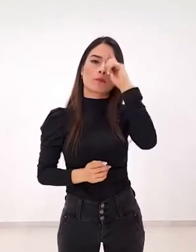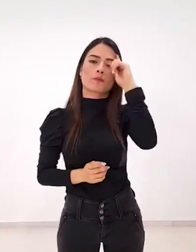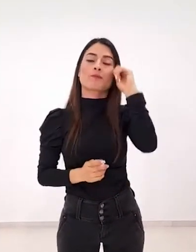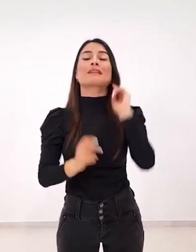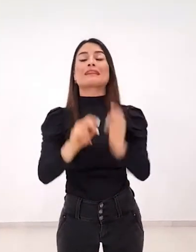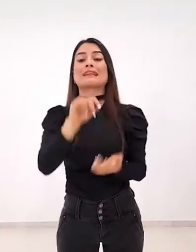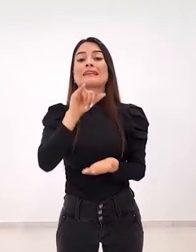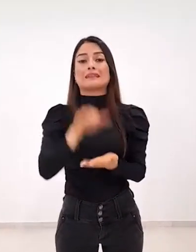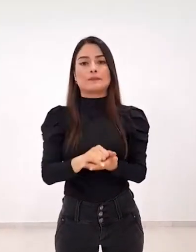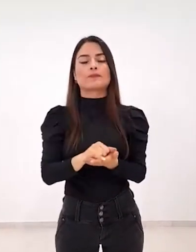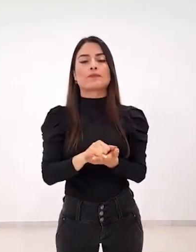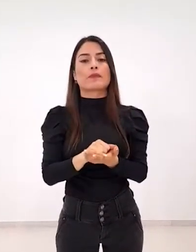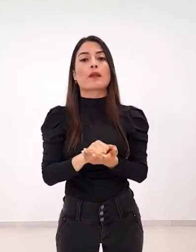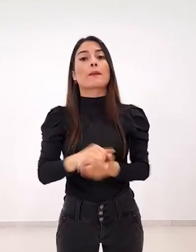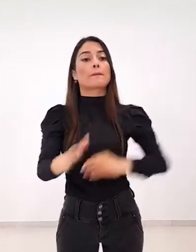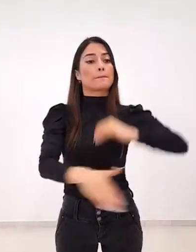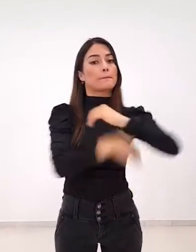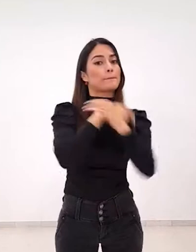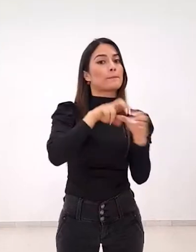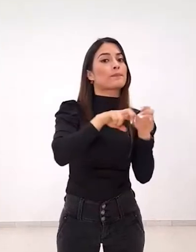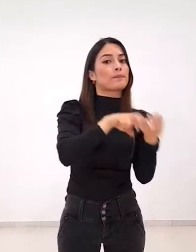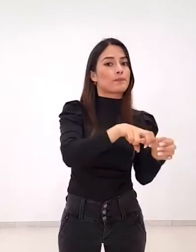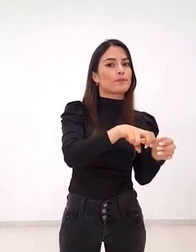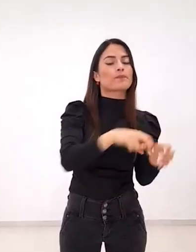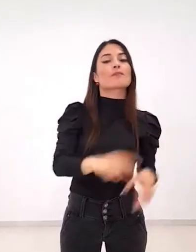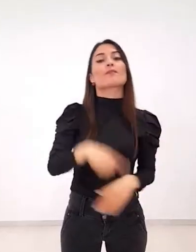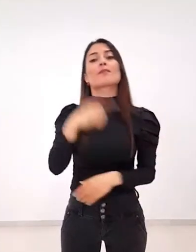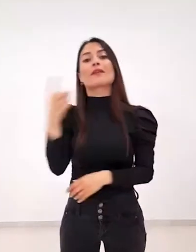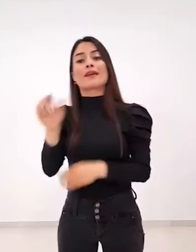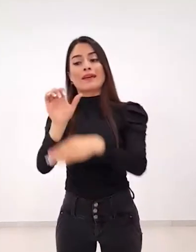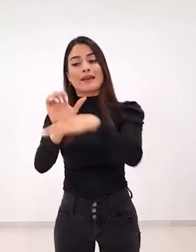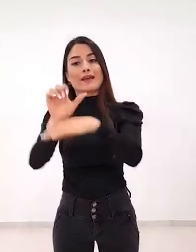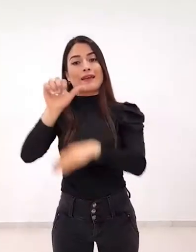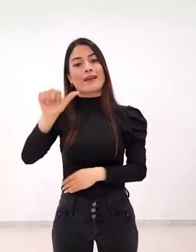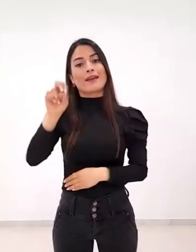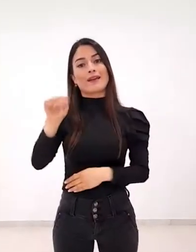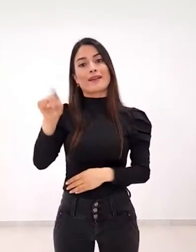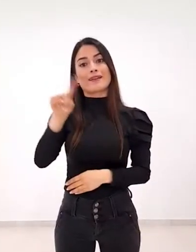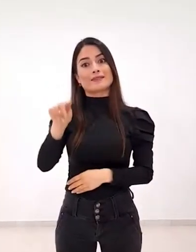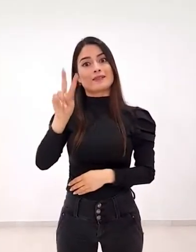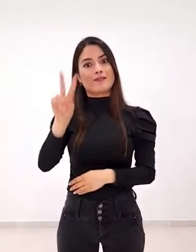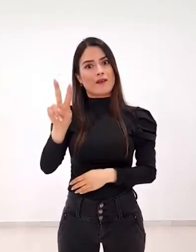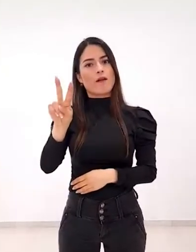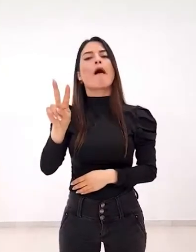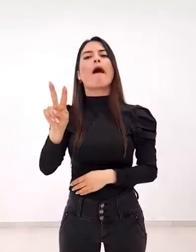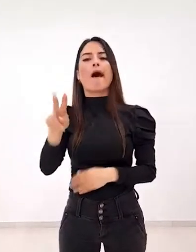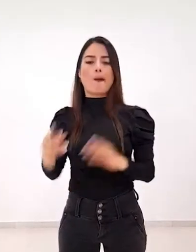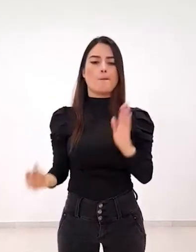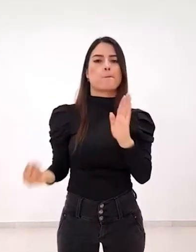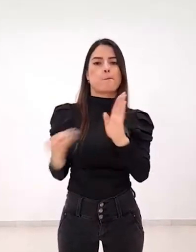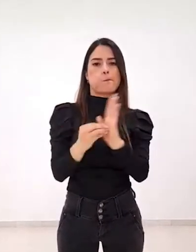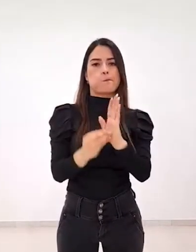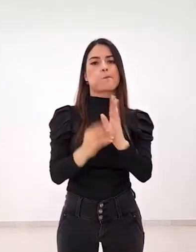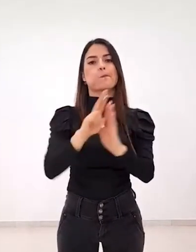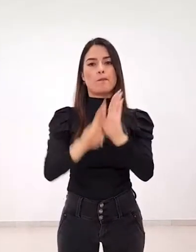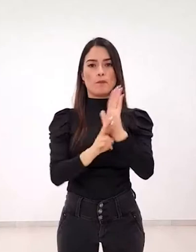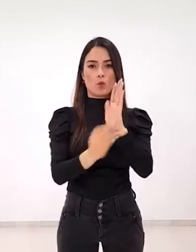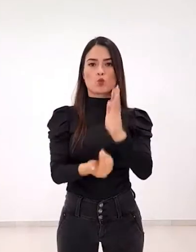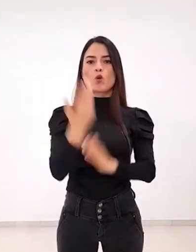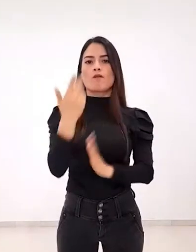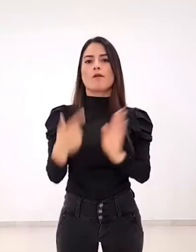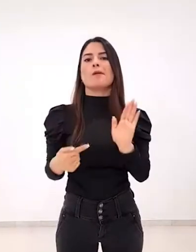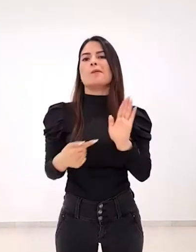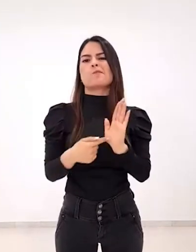y la agencia nacional que establece en la nueva resolución la